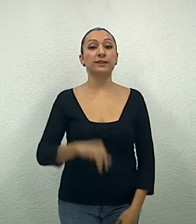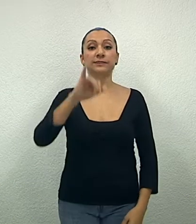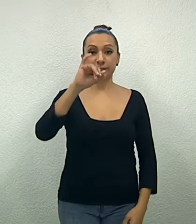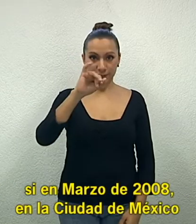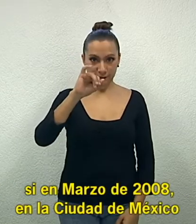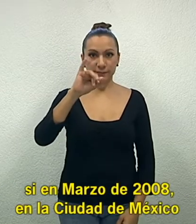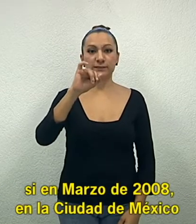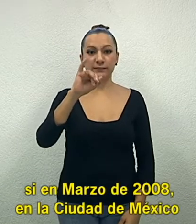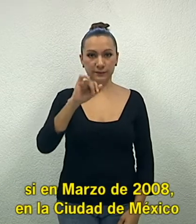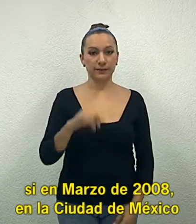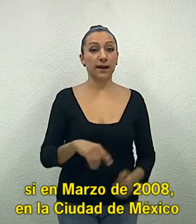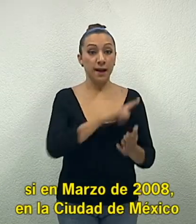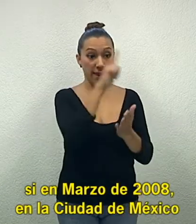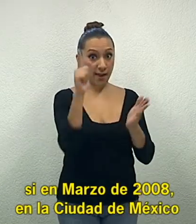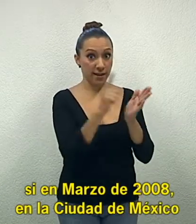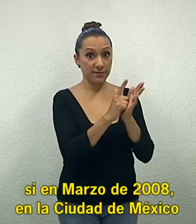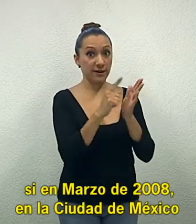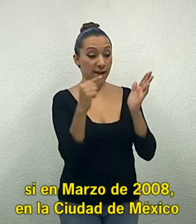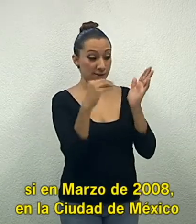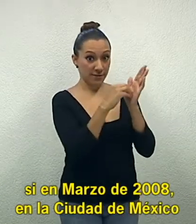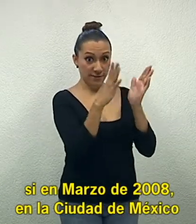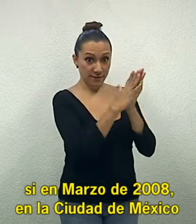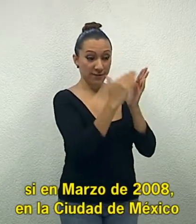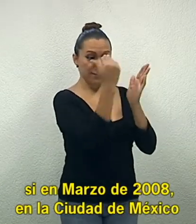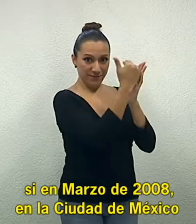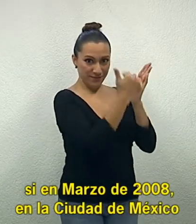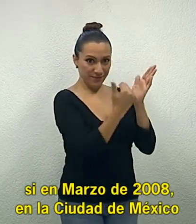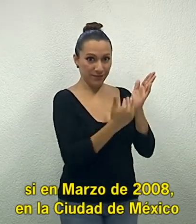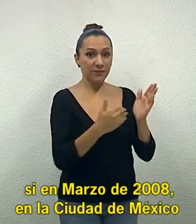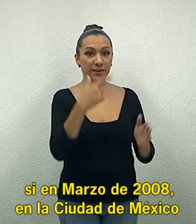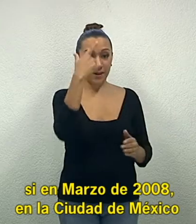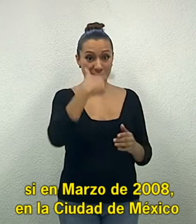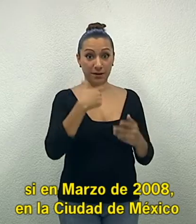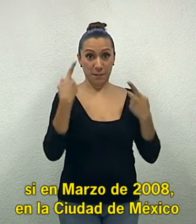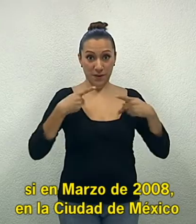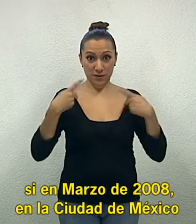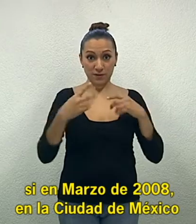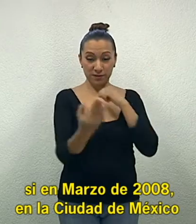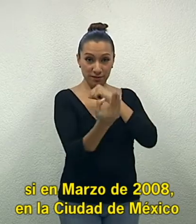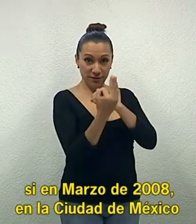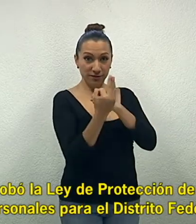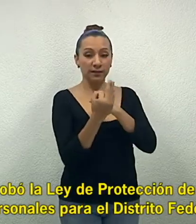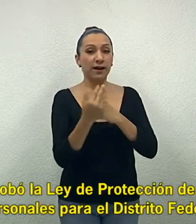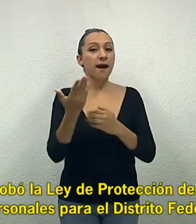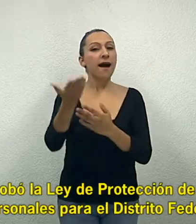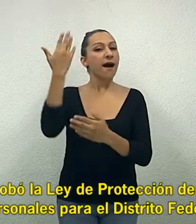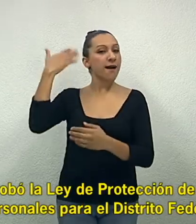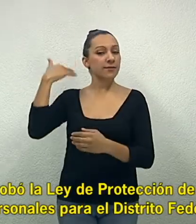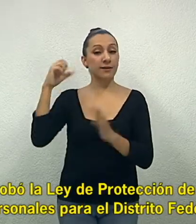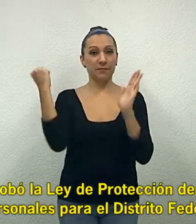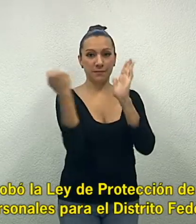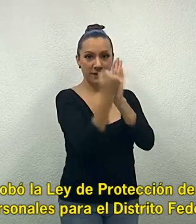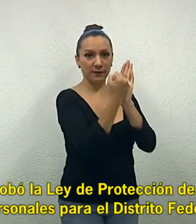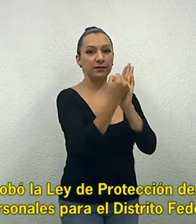si en marzo de 2008 en la ciudad de mexico se aprobó la ley de protección de datos